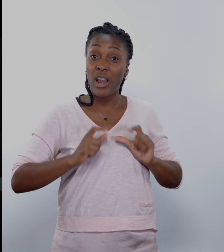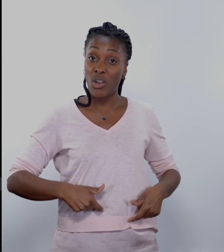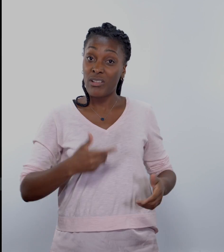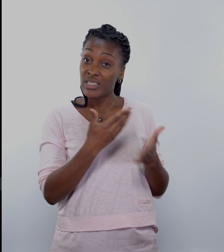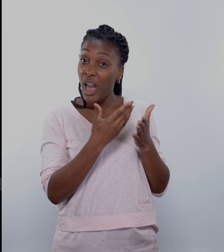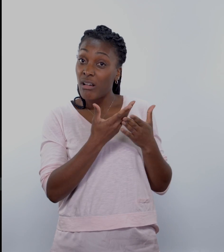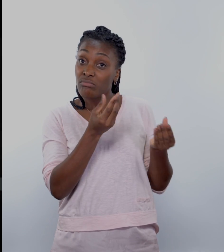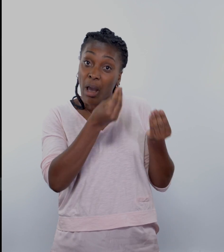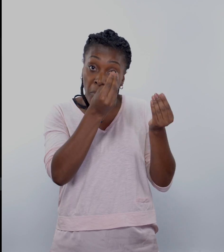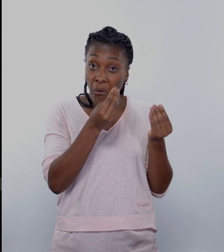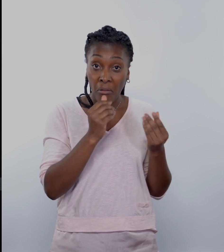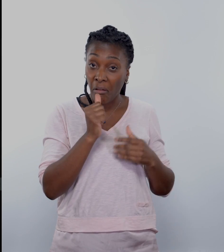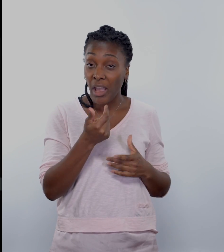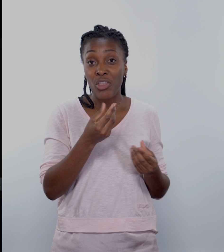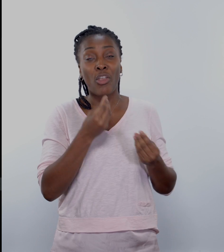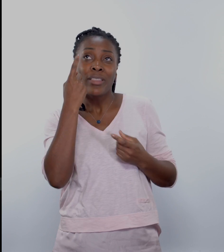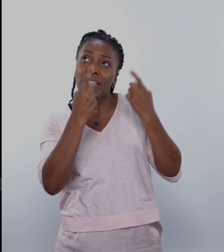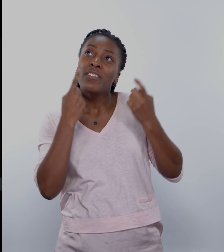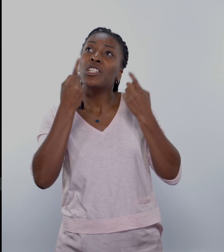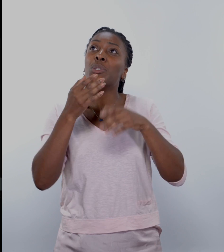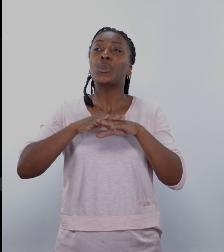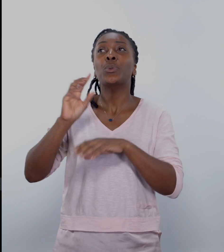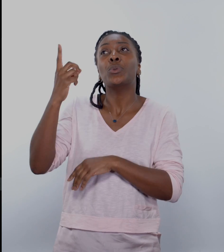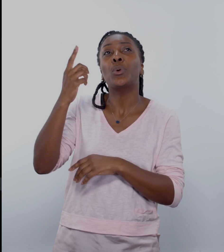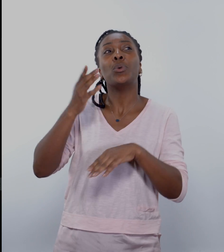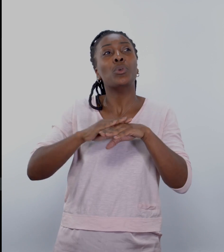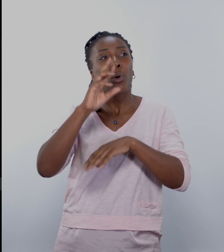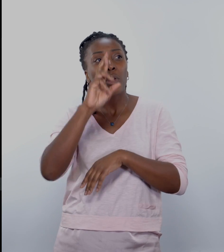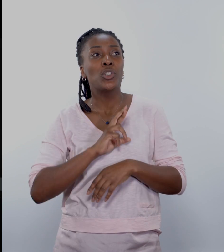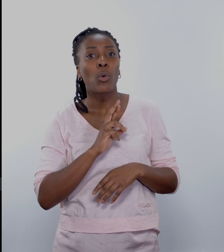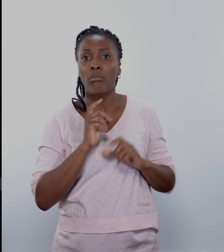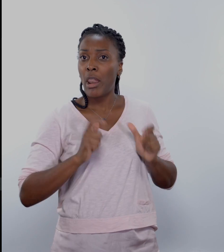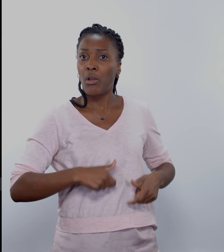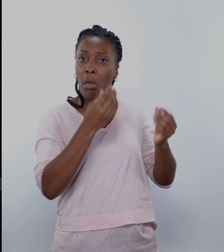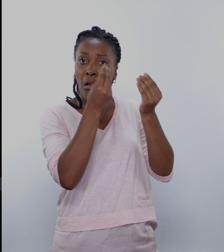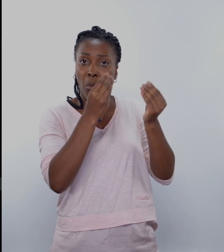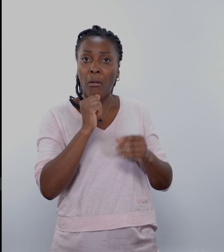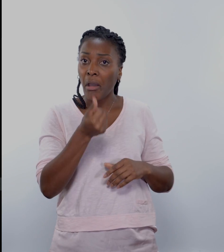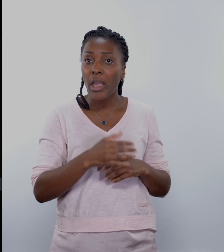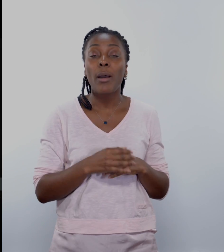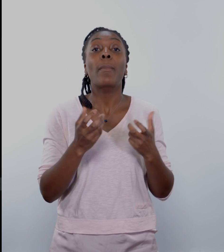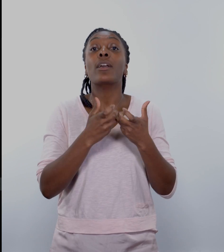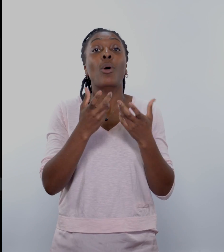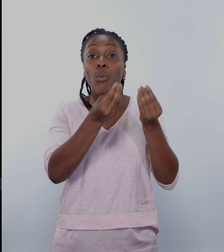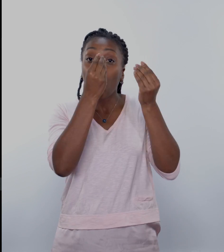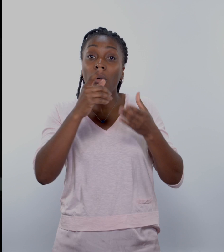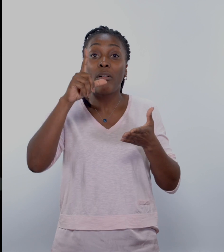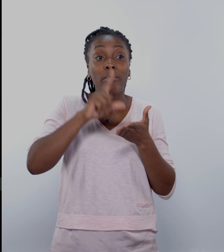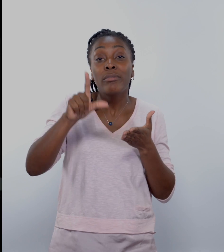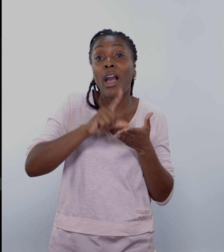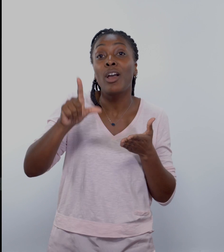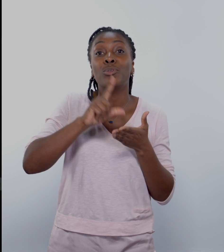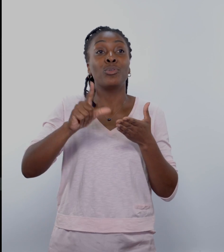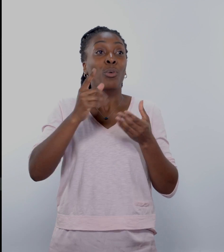l'école ne m'a vraiment pas encouragé à réfléchir et à m'interroger sur les religions. Ce que j'ai vu en cours de littérature